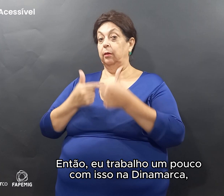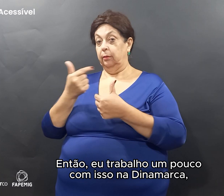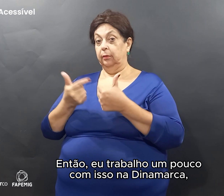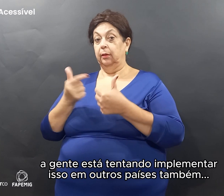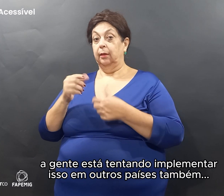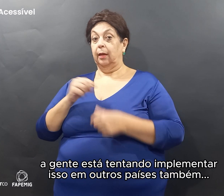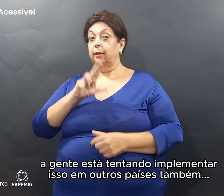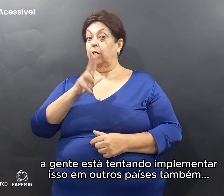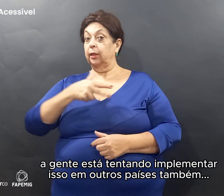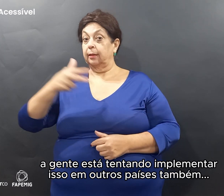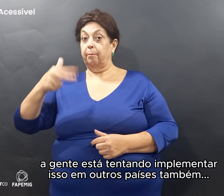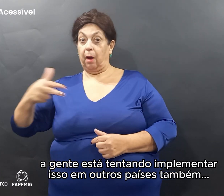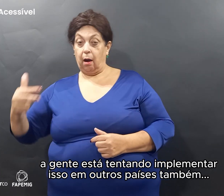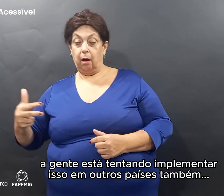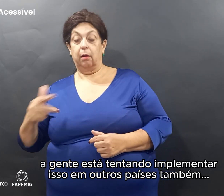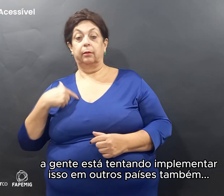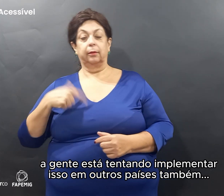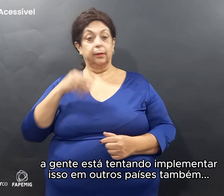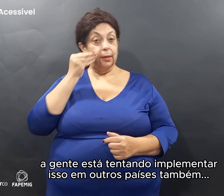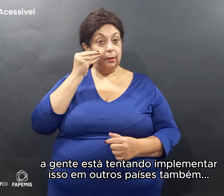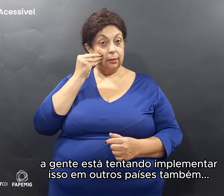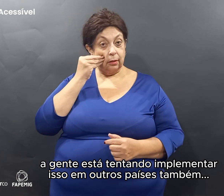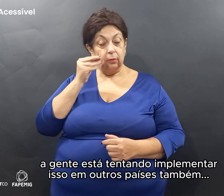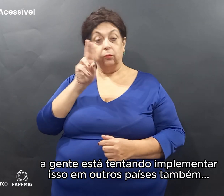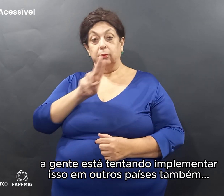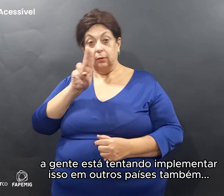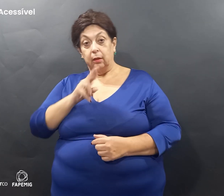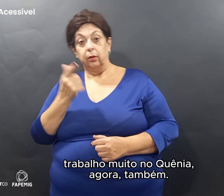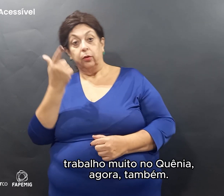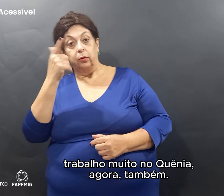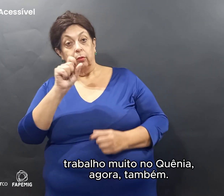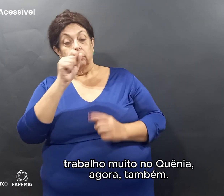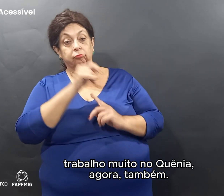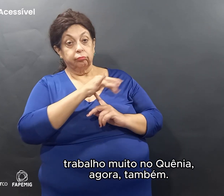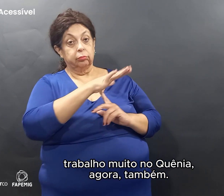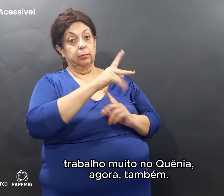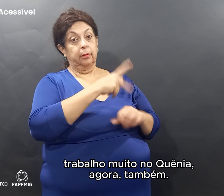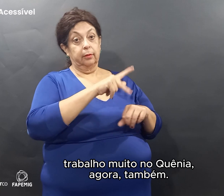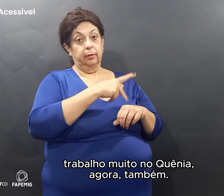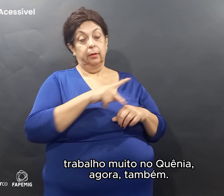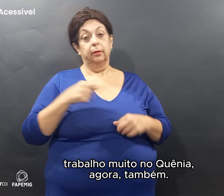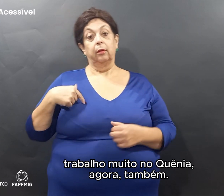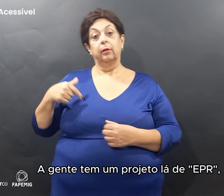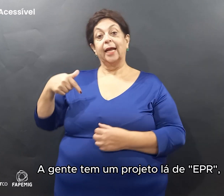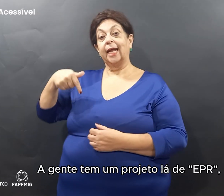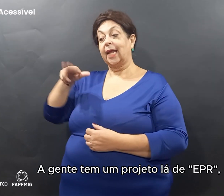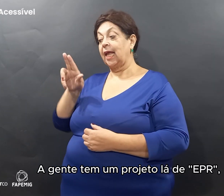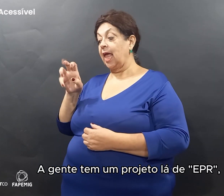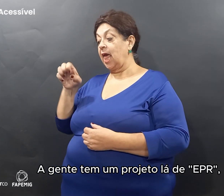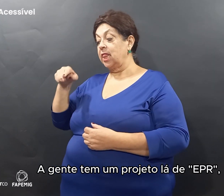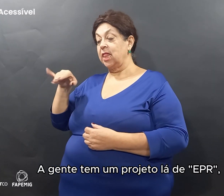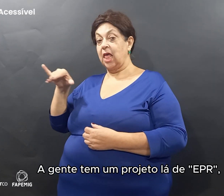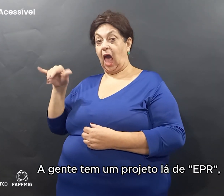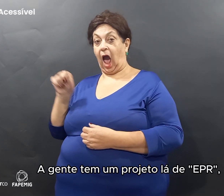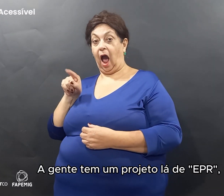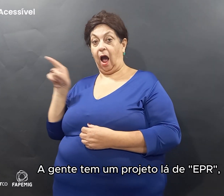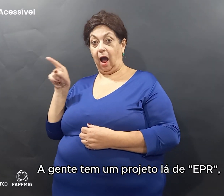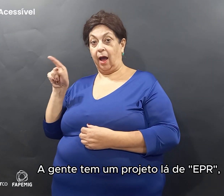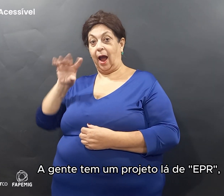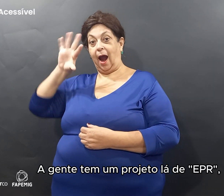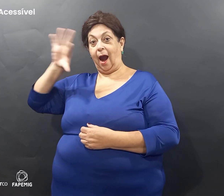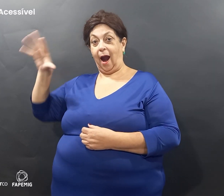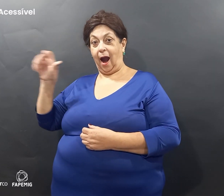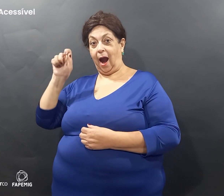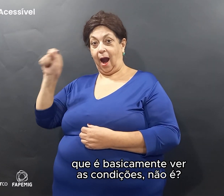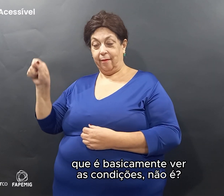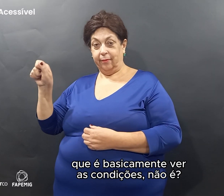na Dinamarca, a gente está tentando implementar isso em outros países também. Trabalho muito no Quênia agora também. A gente tem um projeto lá de